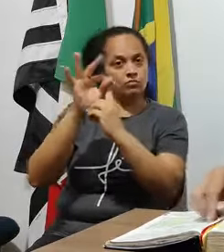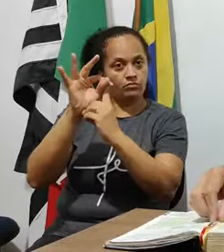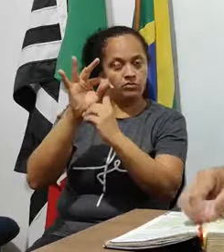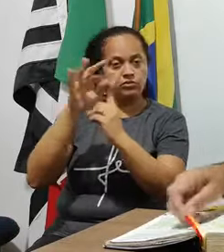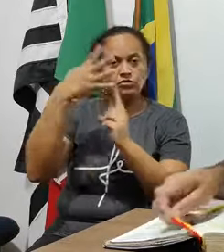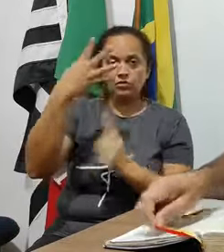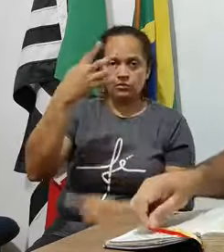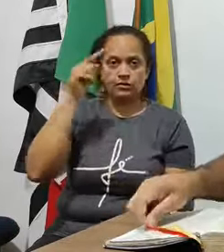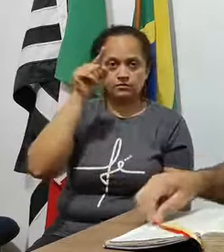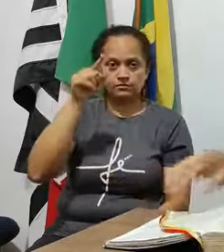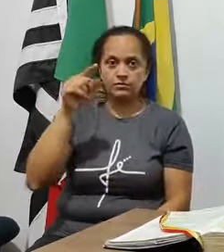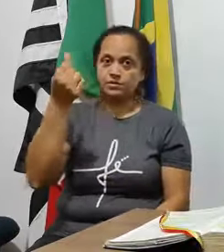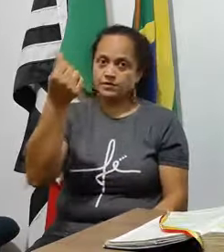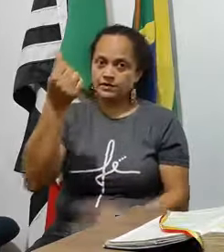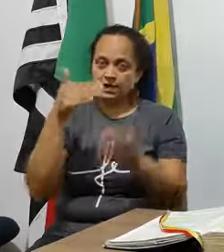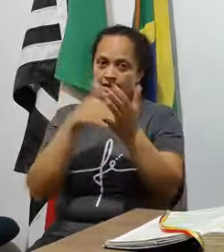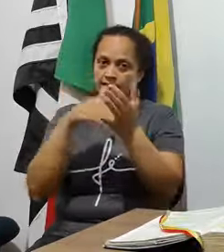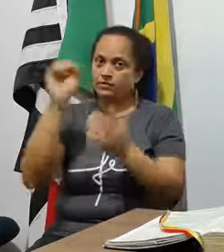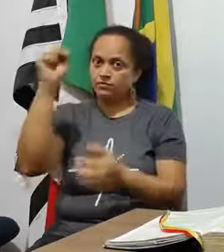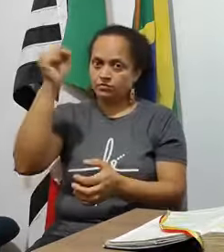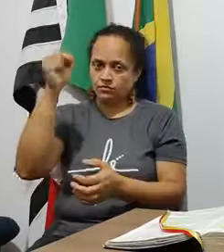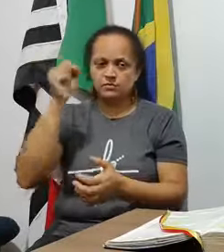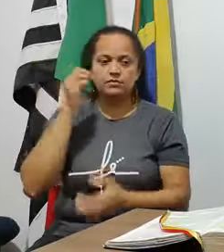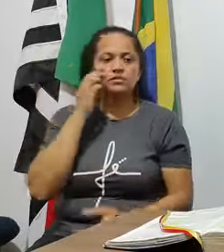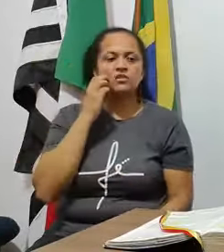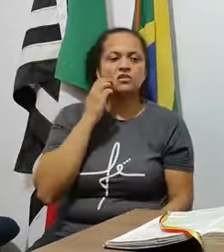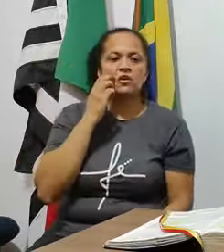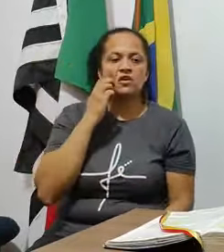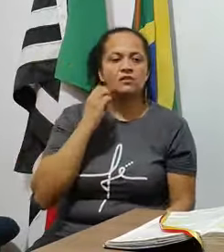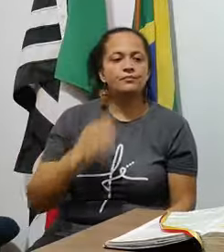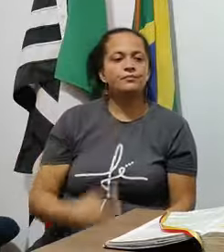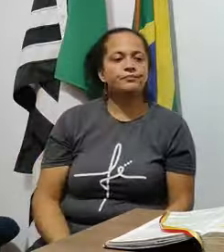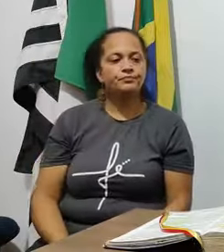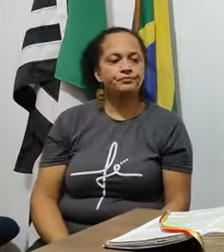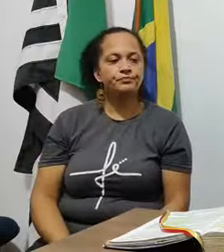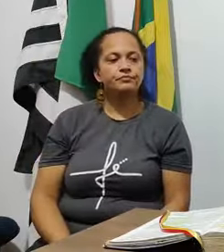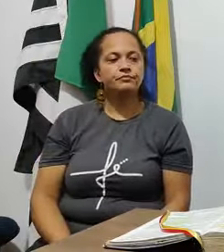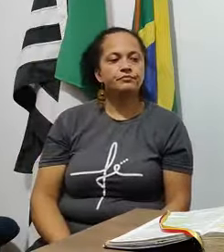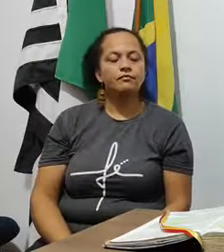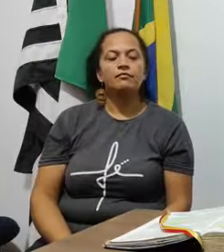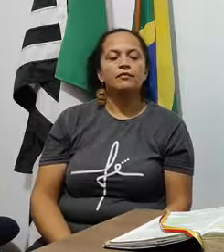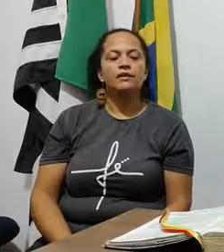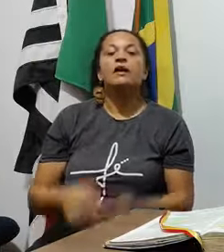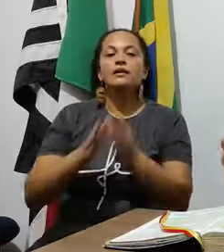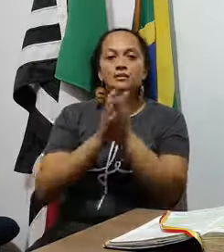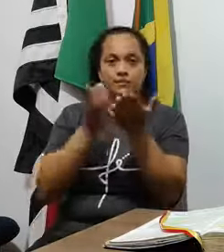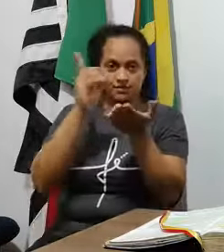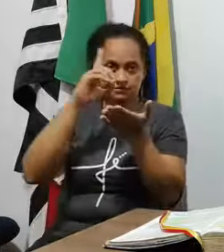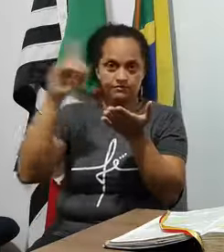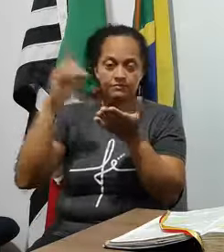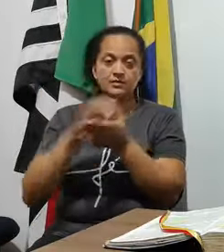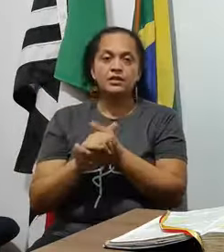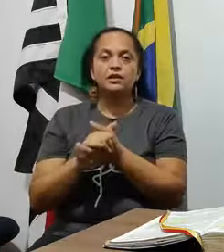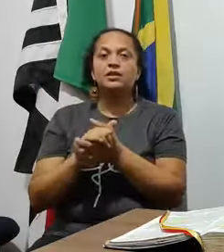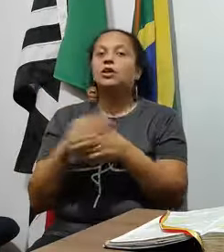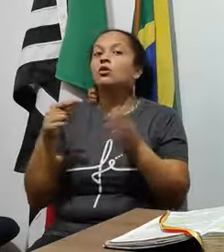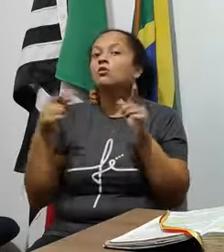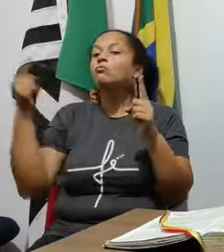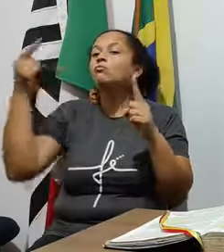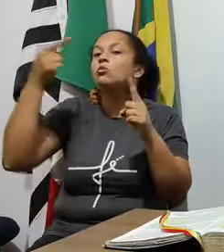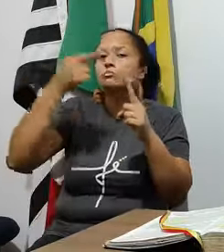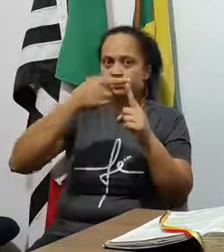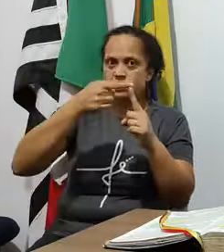8. Eu amo esse texto. Aqui nesse texto, na verdade, é um alvo que a gente tem que estabelecer